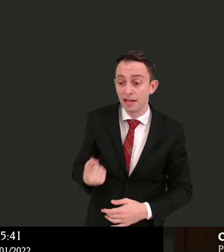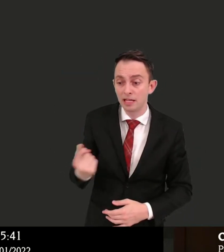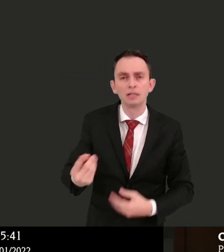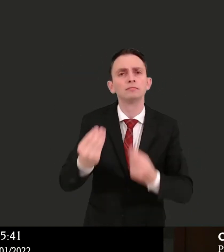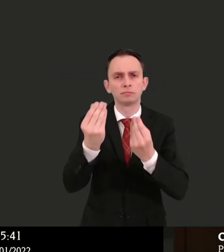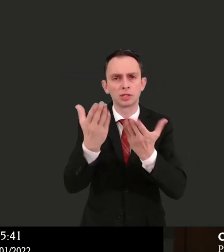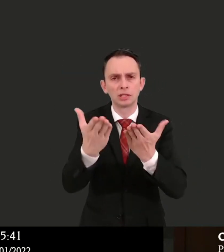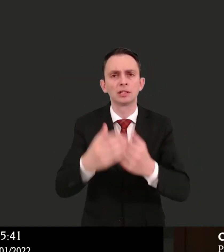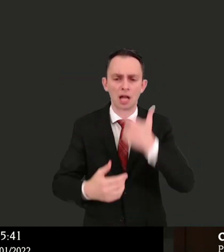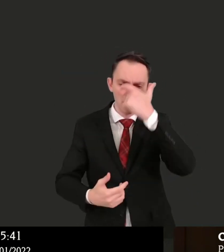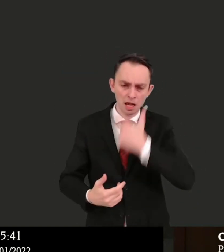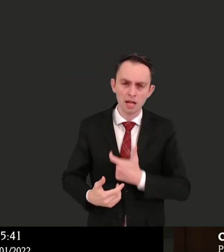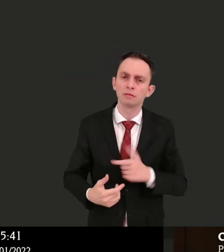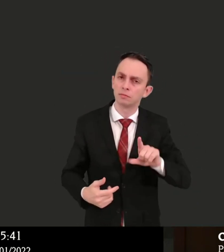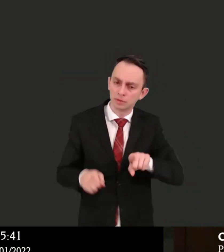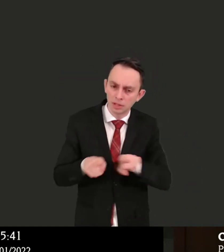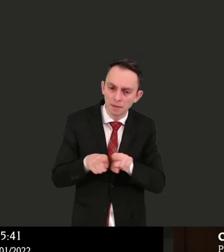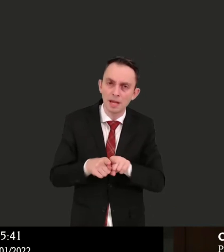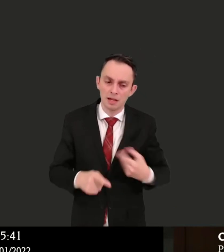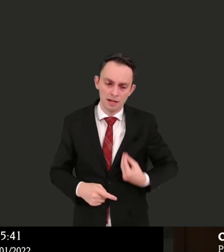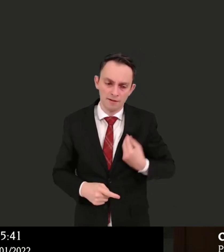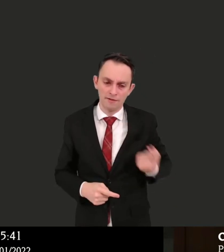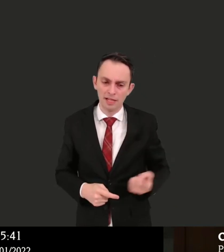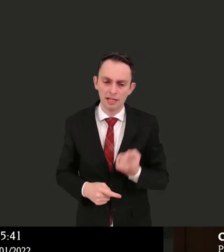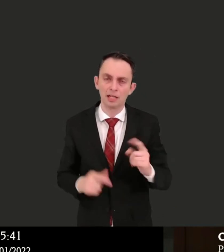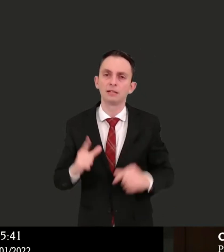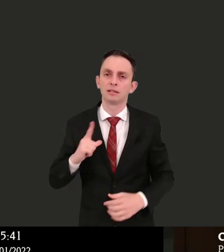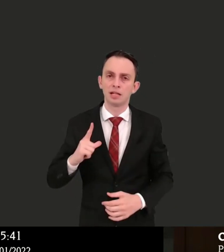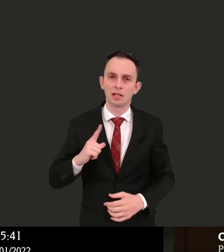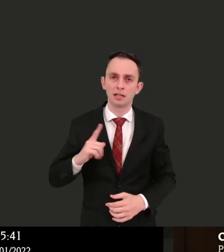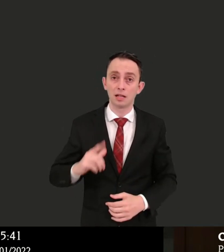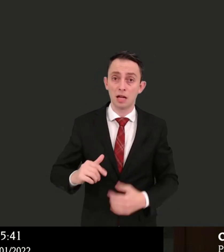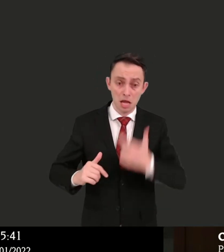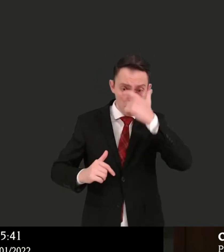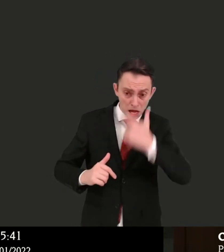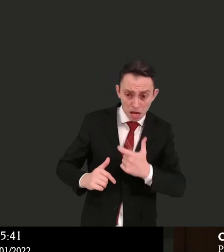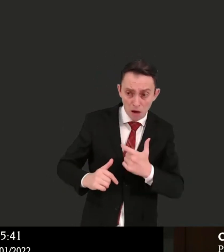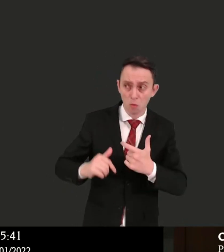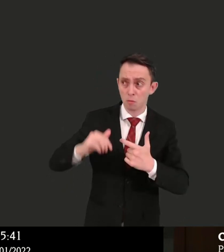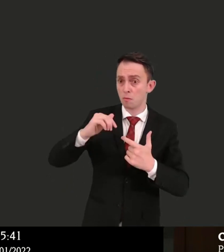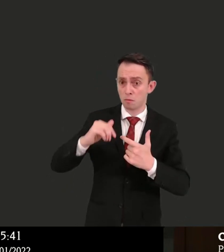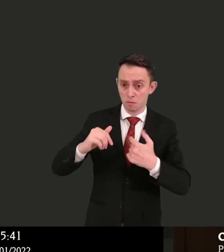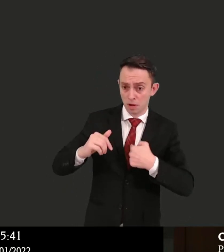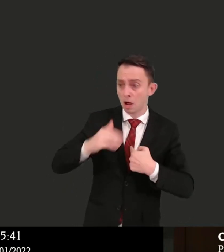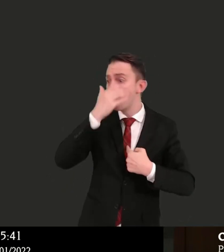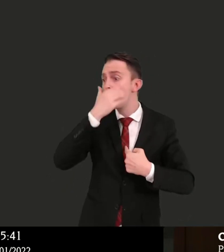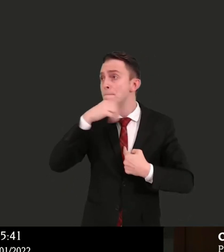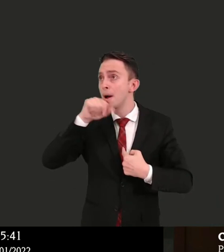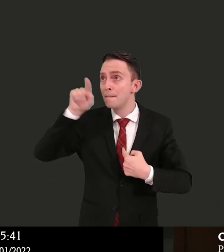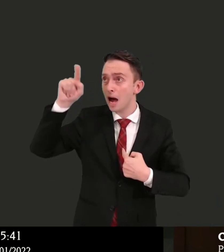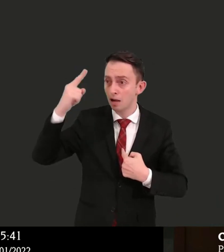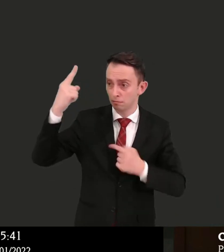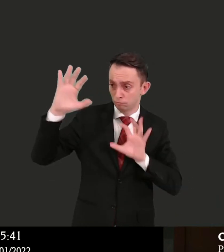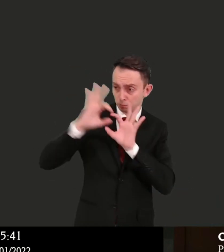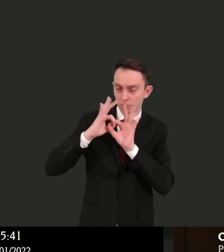Eu e o pai somos um só. É Deus humanizado em Jesus. Deus se fez homem em